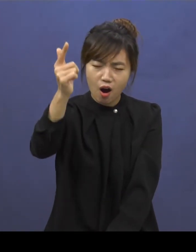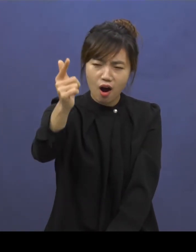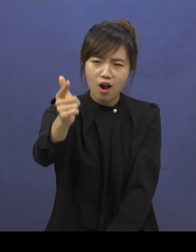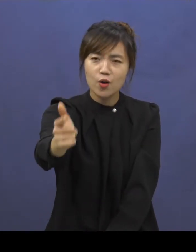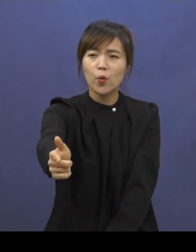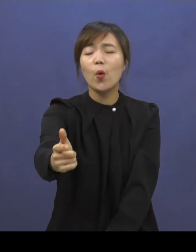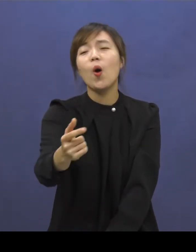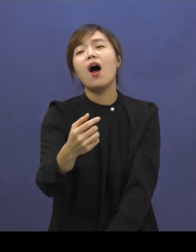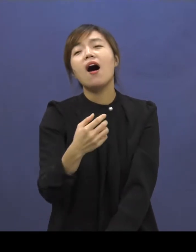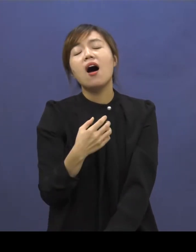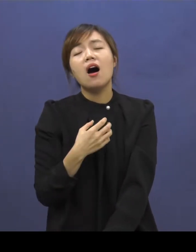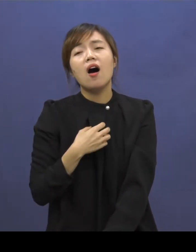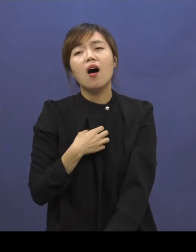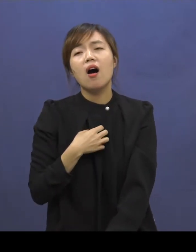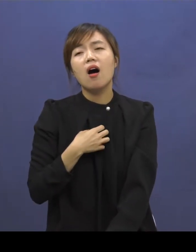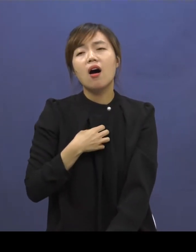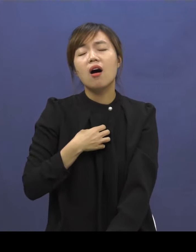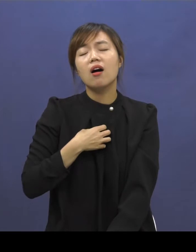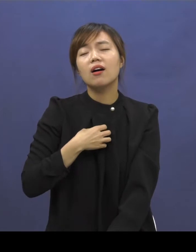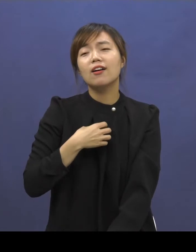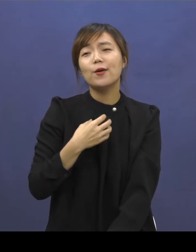멀고